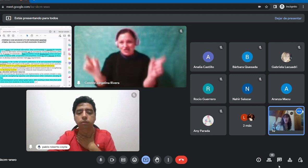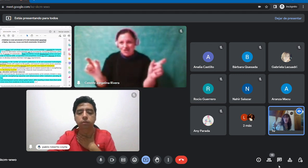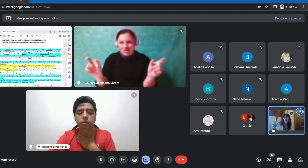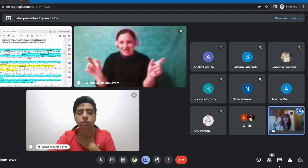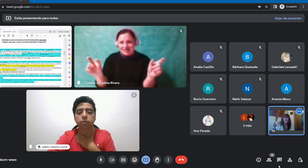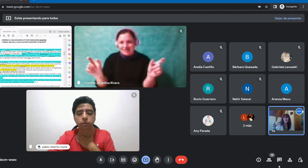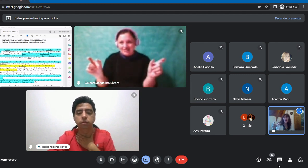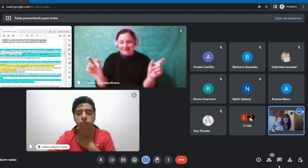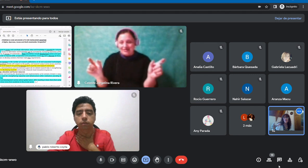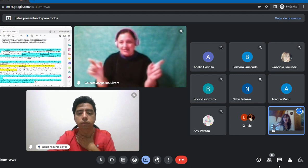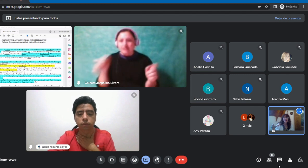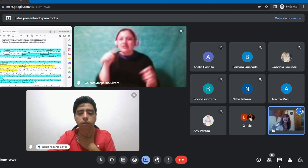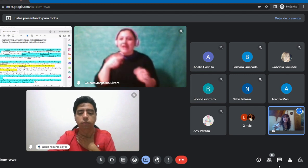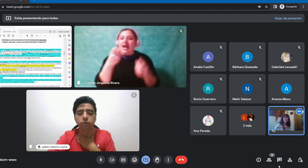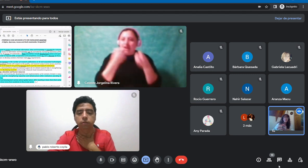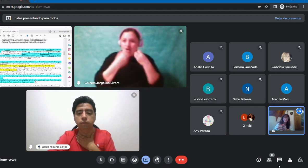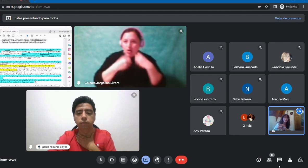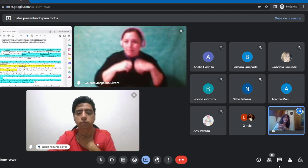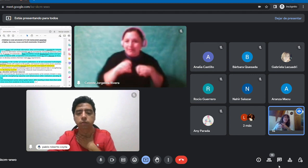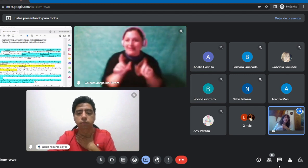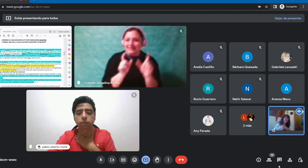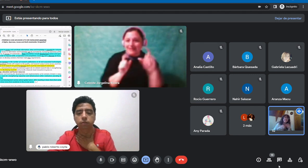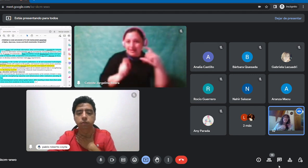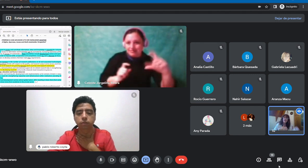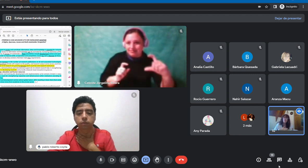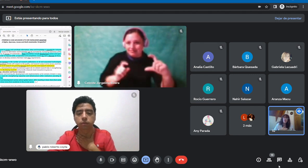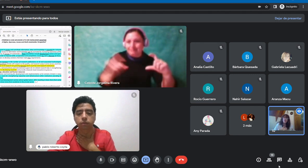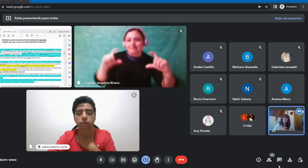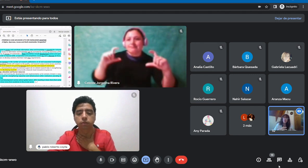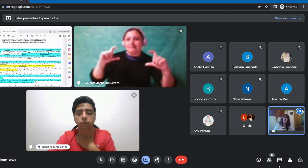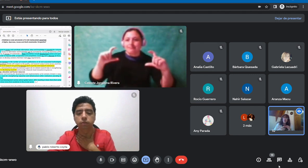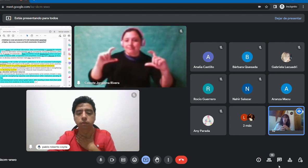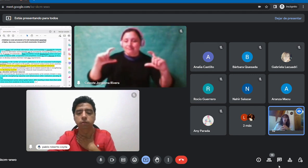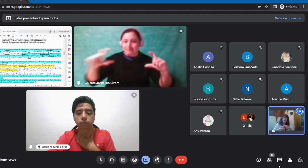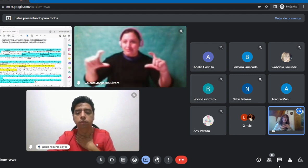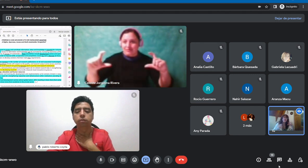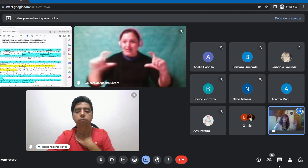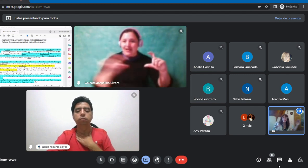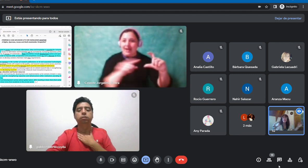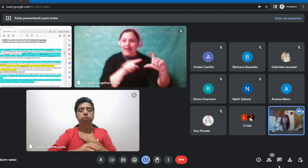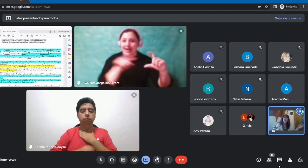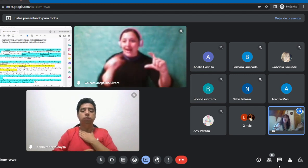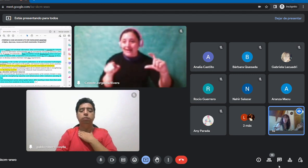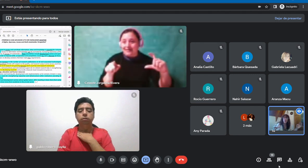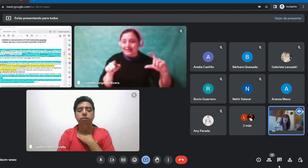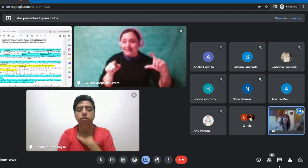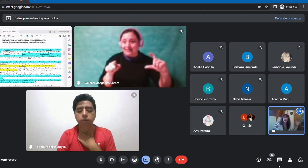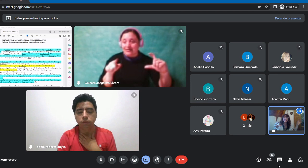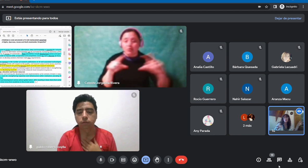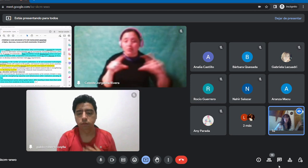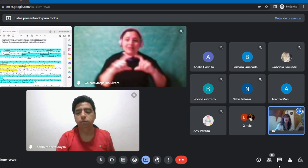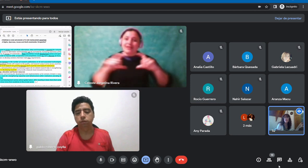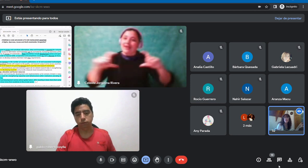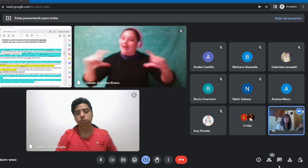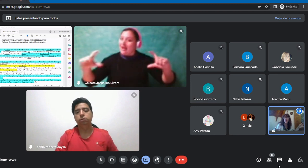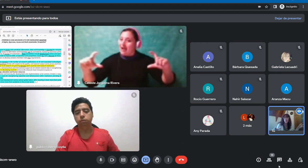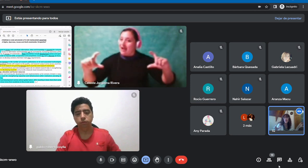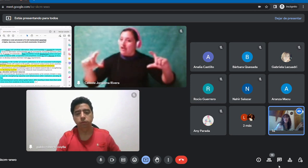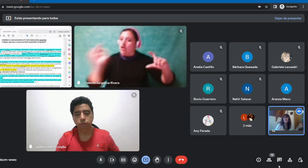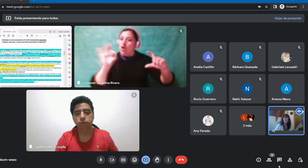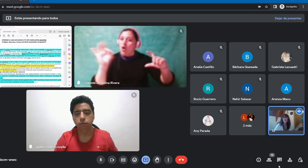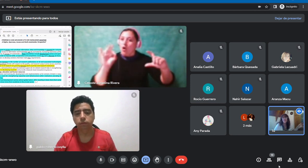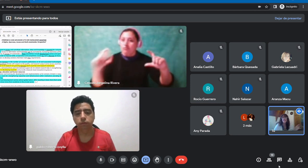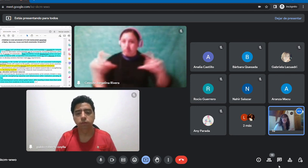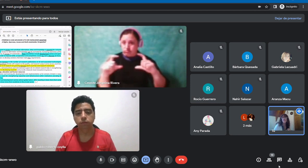bloque y puede ser que le siga inmediatamente o que sea más largo el bloque y que el sustantivo al